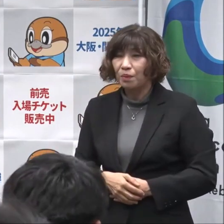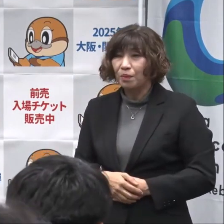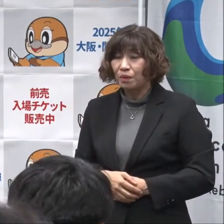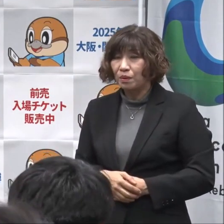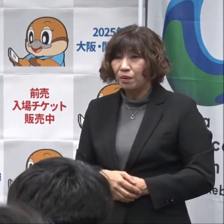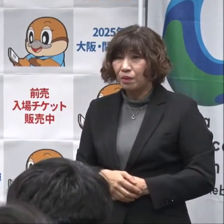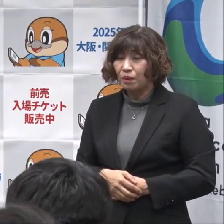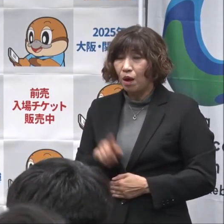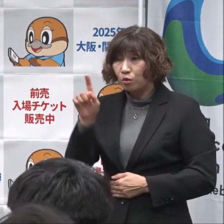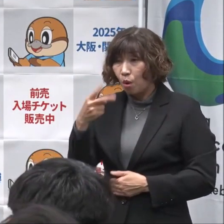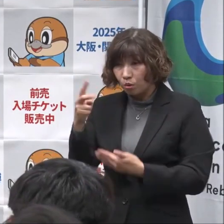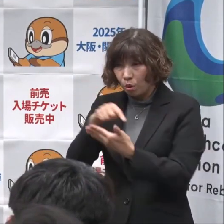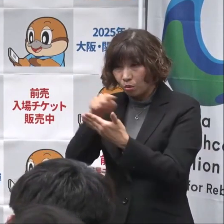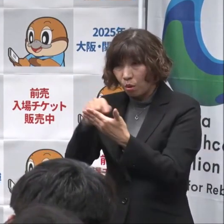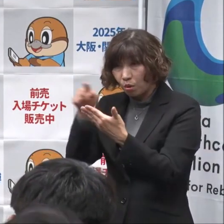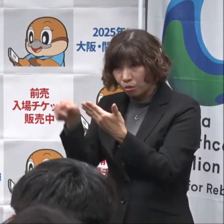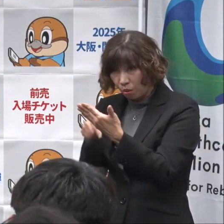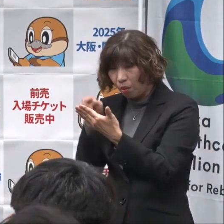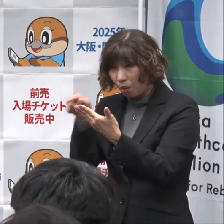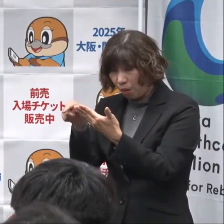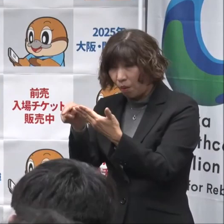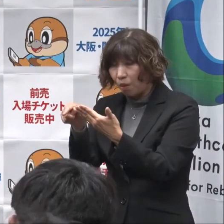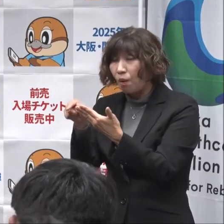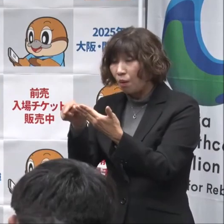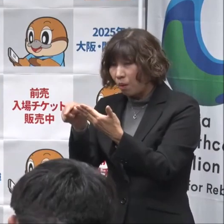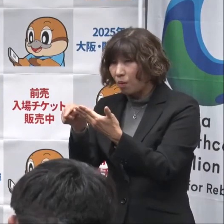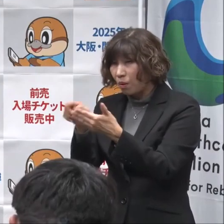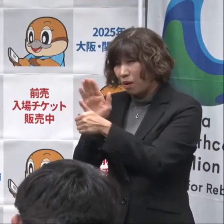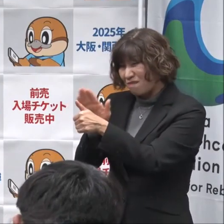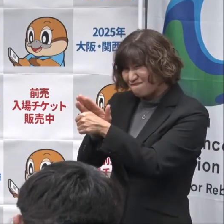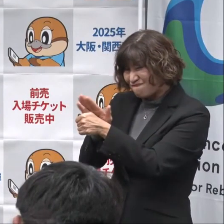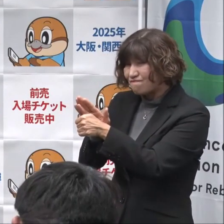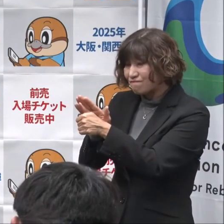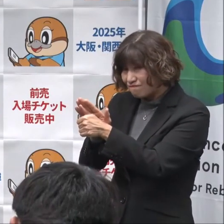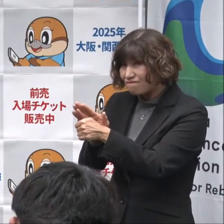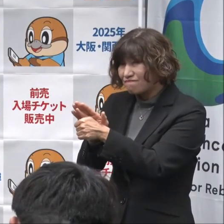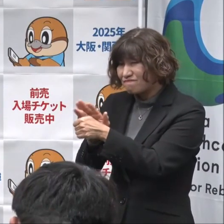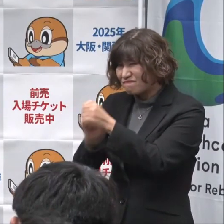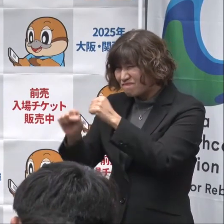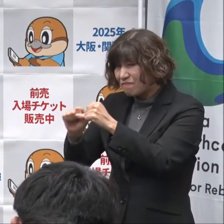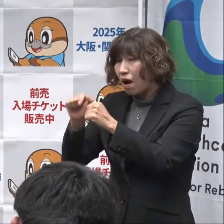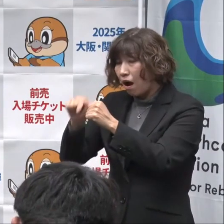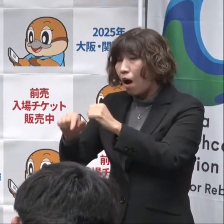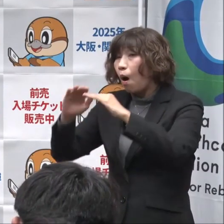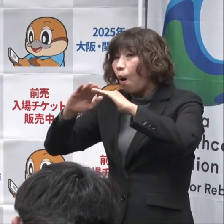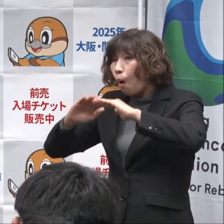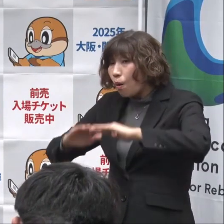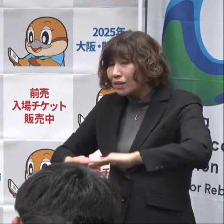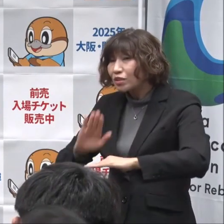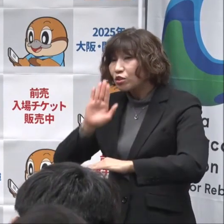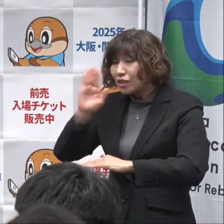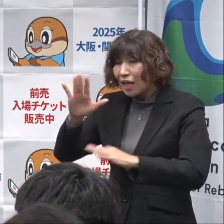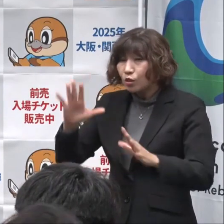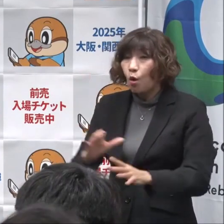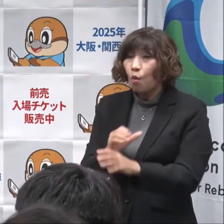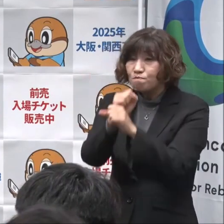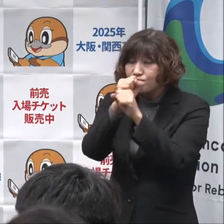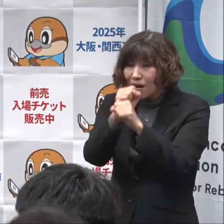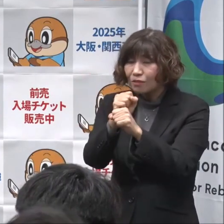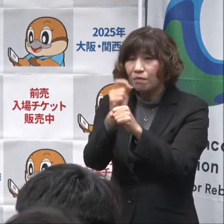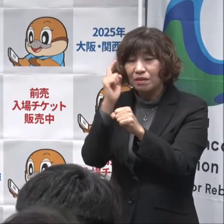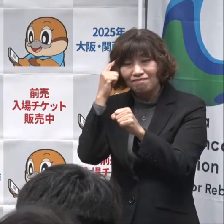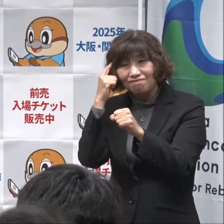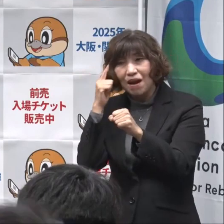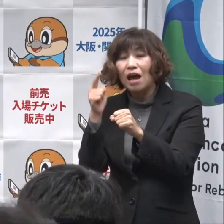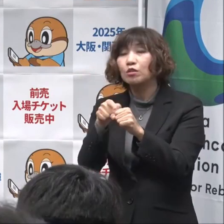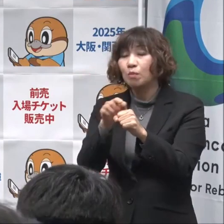能登が落ち着いた段階で総括をすると、で、地震がいつ、一方でその地震がいつ来るかわからないって 今もおっしゃ